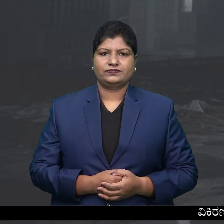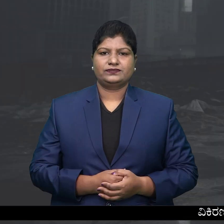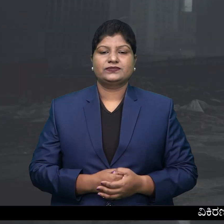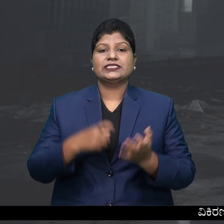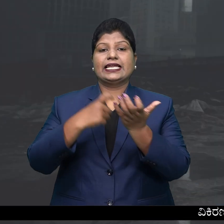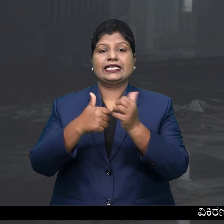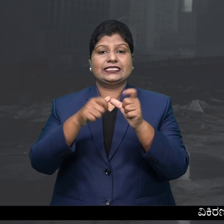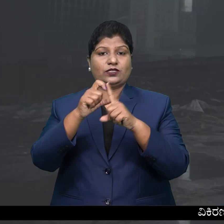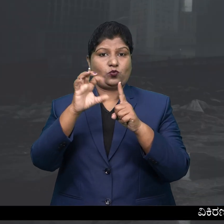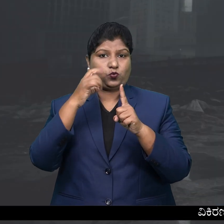ವಿಕಿರಣಶೀಲ ಮಾಲಿನ್ಯ.